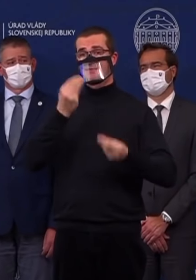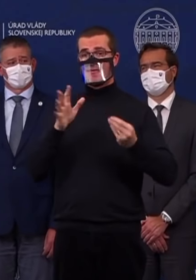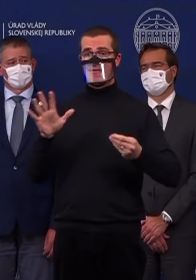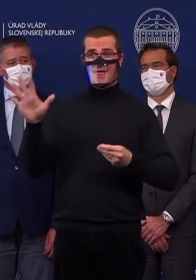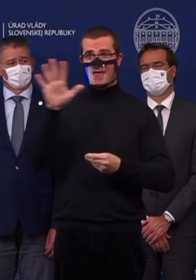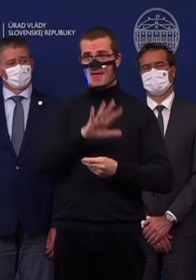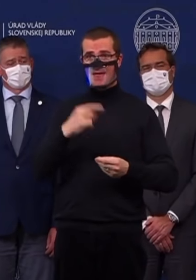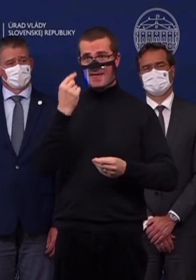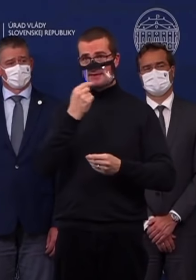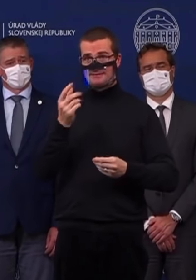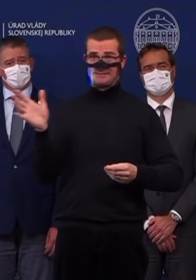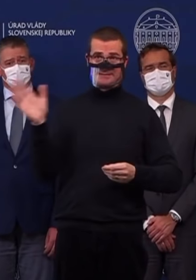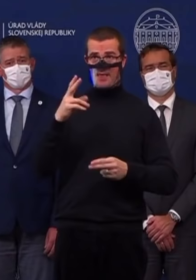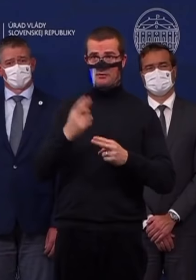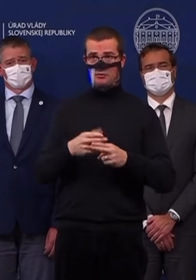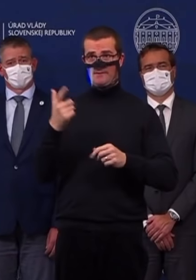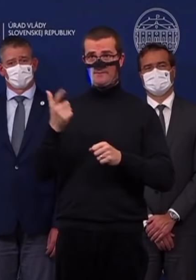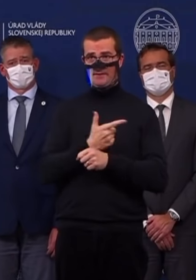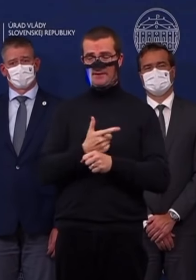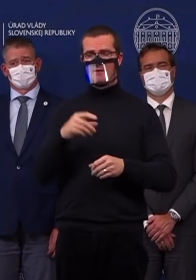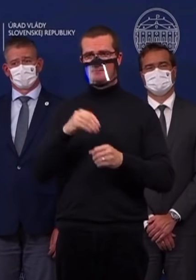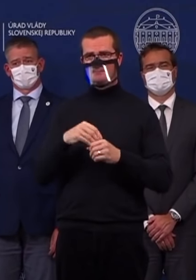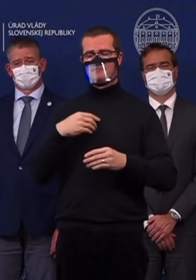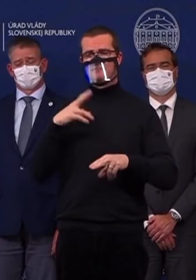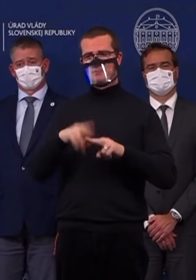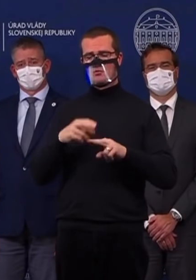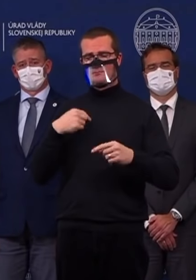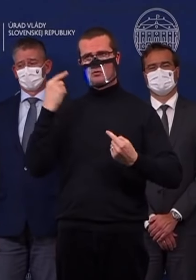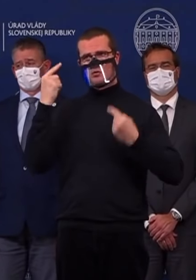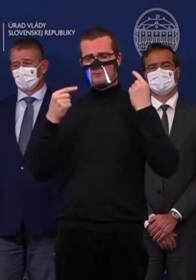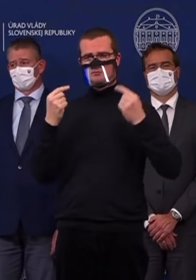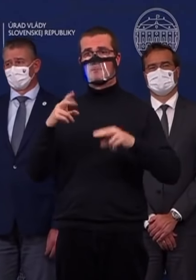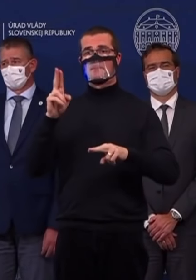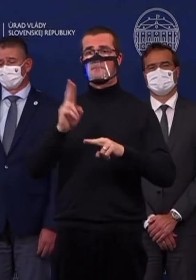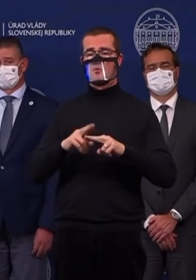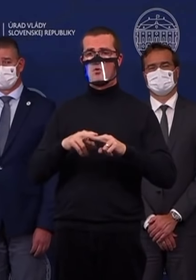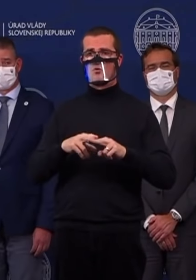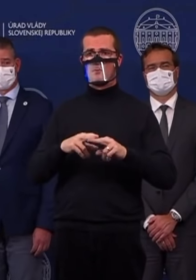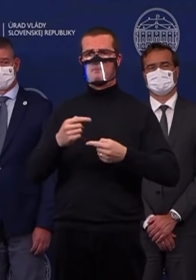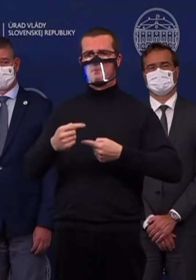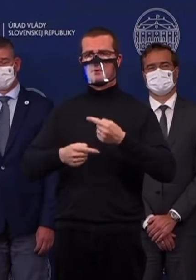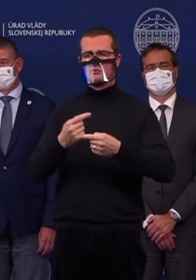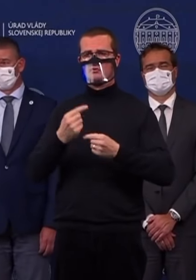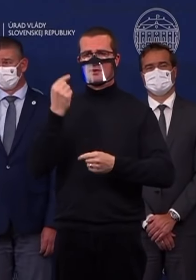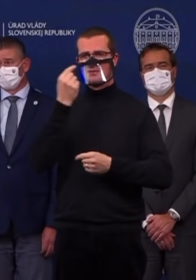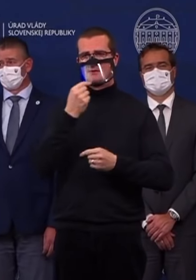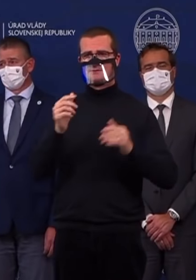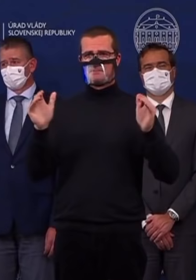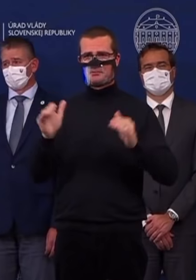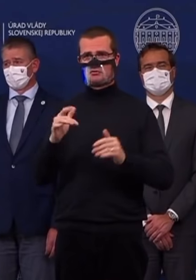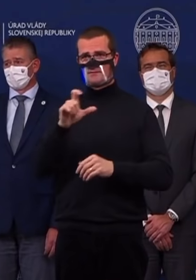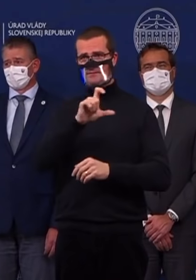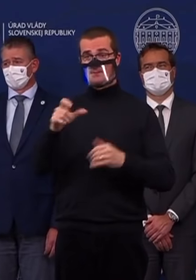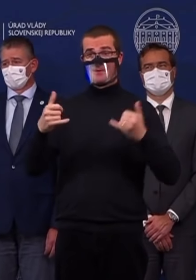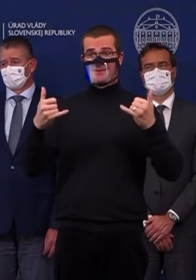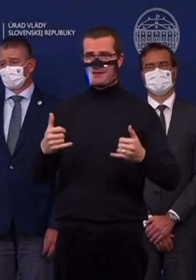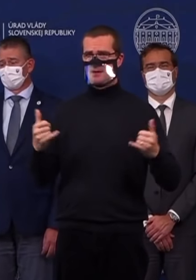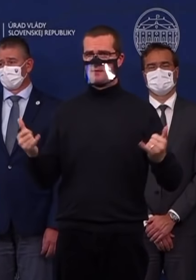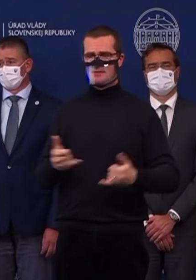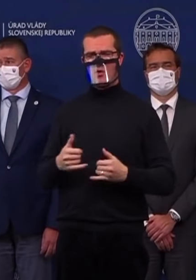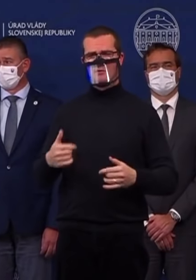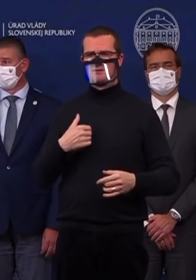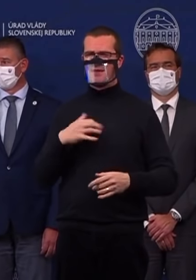dvakrát, tak následne uvažujeme o tom, že budú môcť sa priebežne testovať aj v menších firmách. Ale v tomto momente by som naozaj